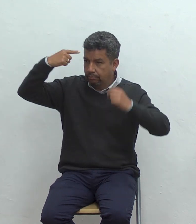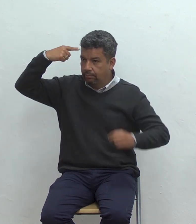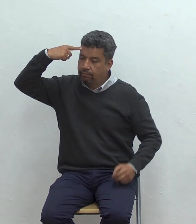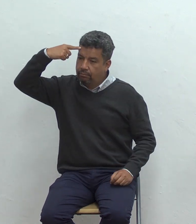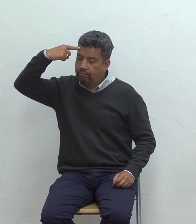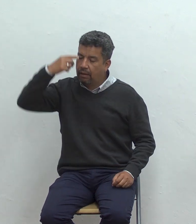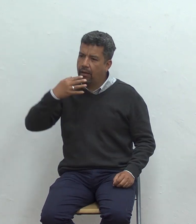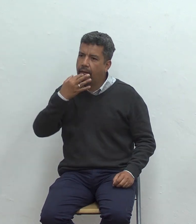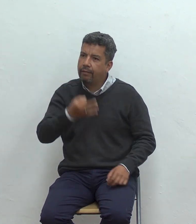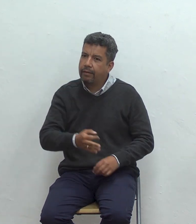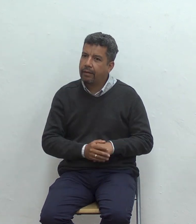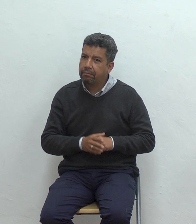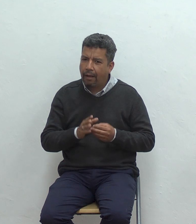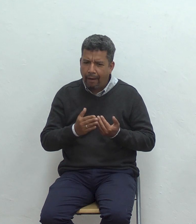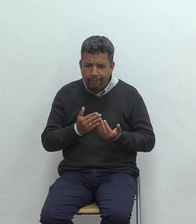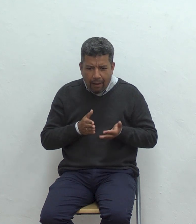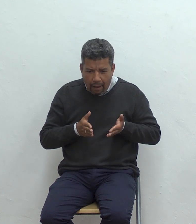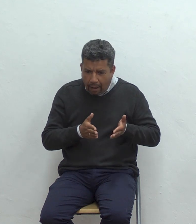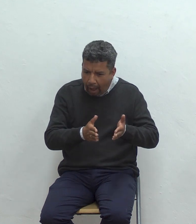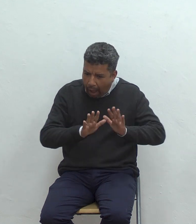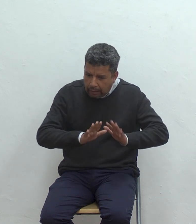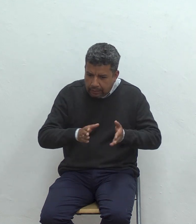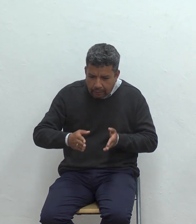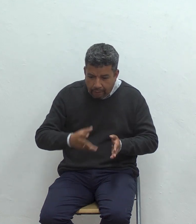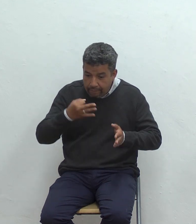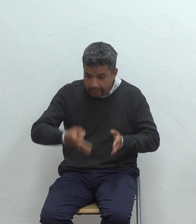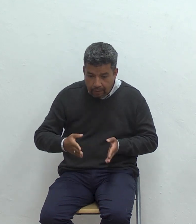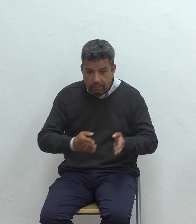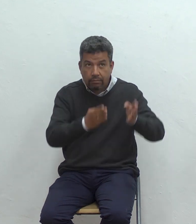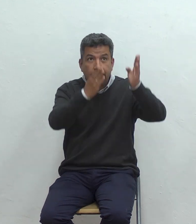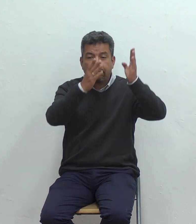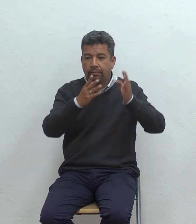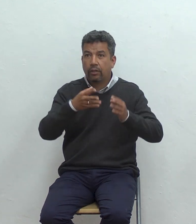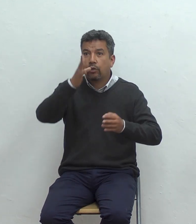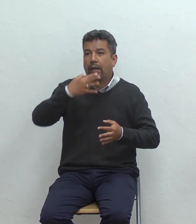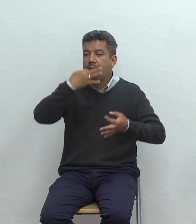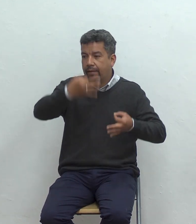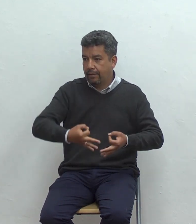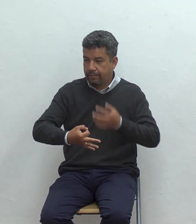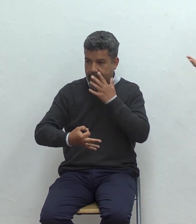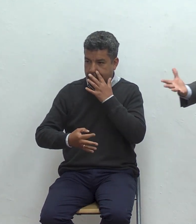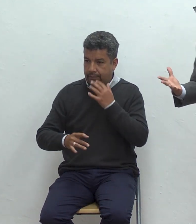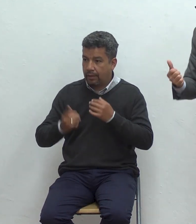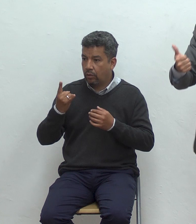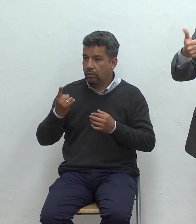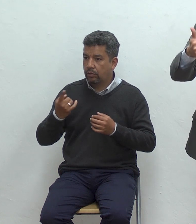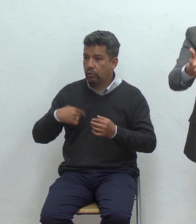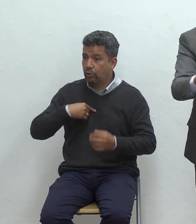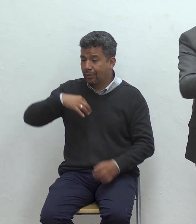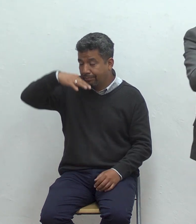pensamiento, la persona dice, oiga, de verdad, este es el camino. Dios es verdad. Y si nosotros no